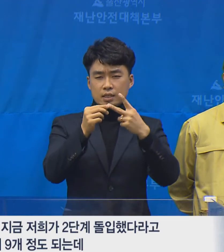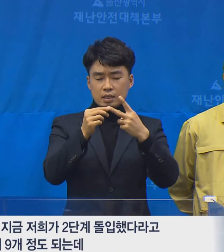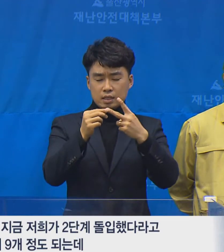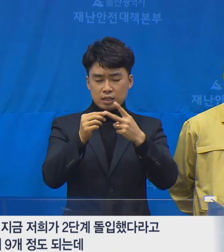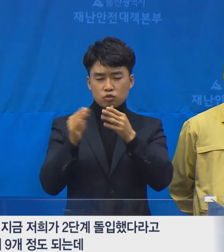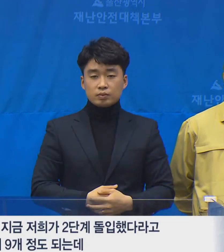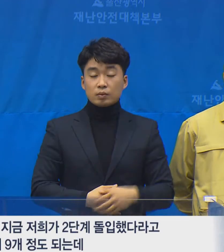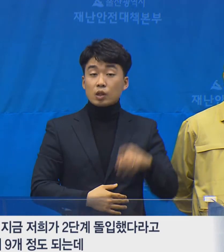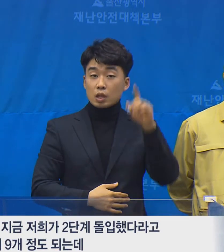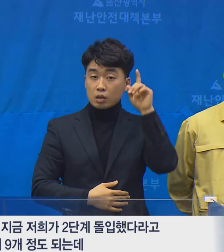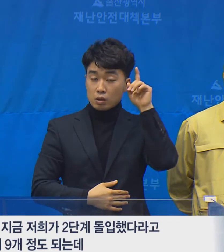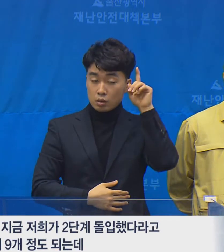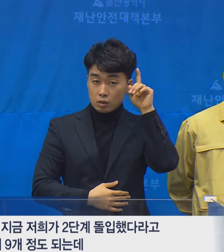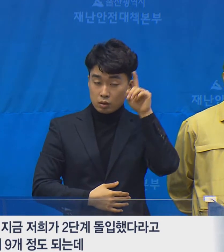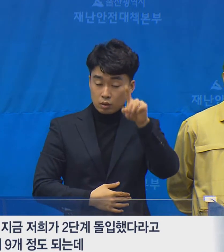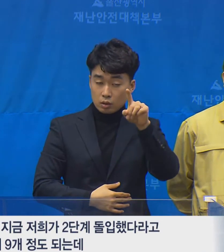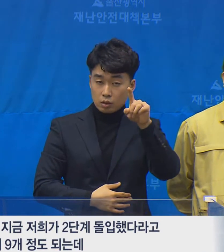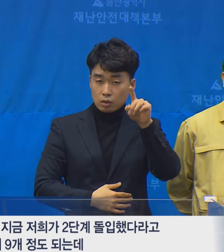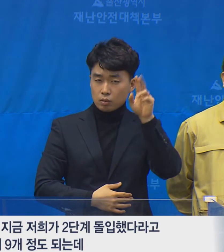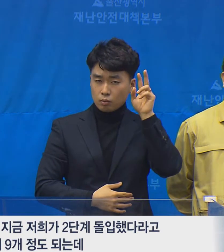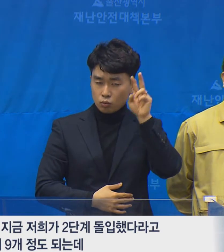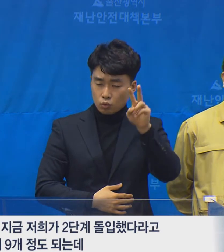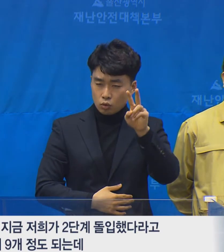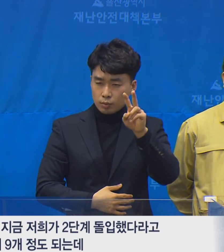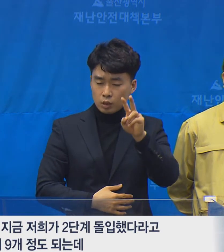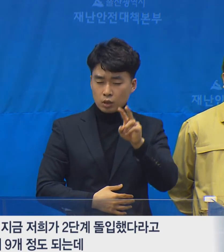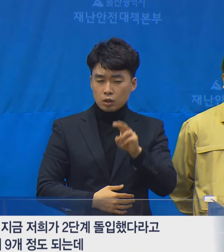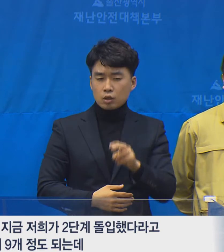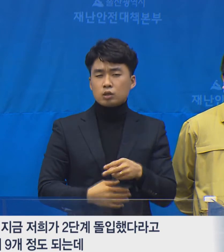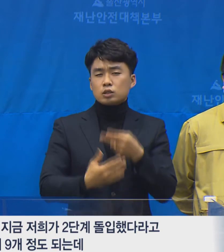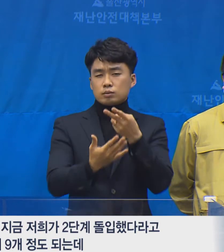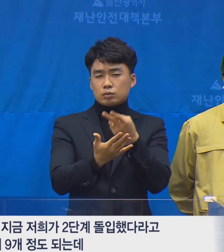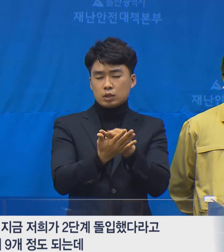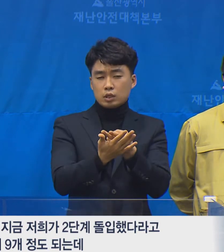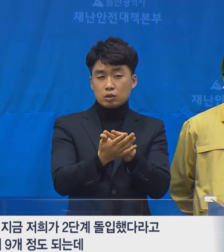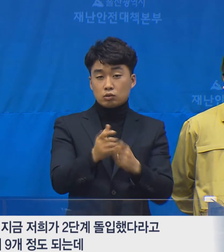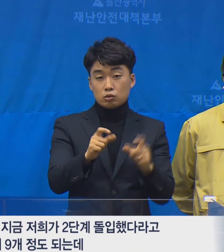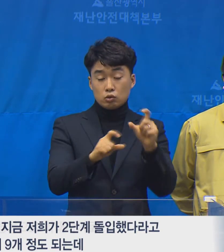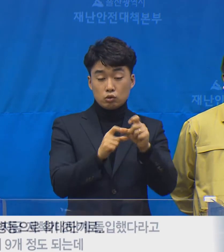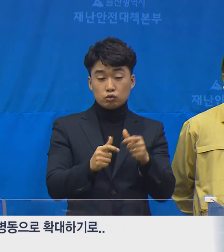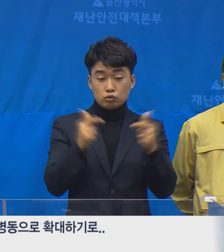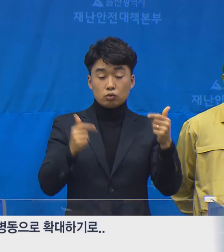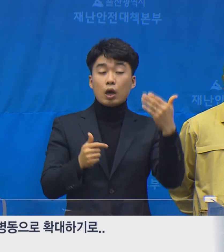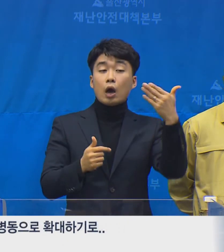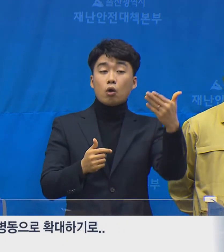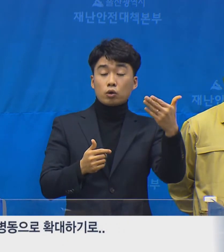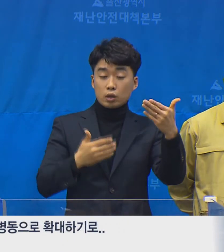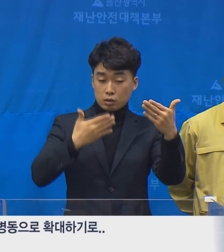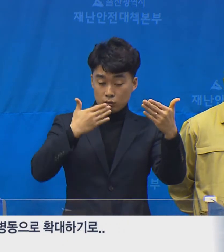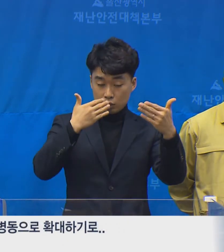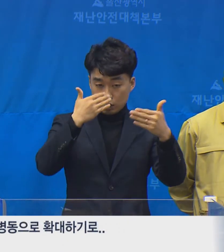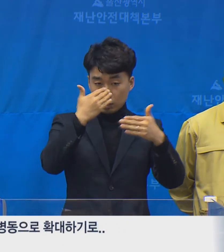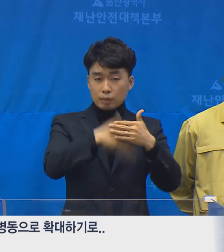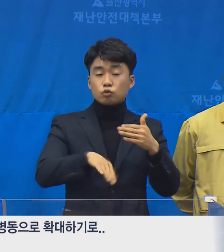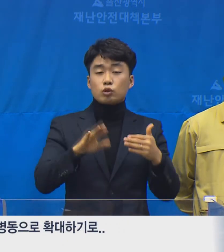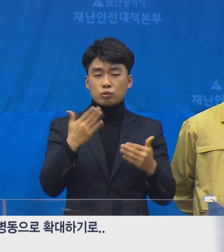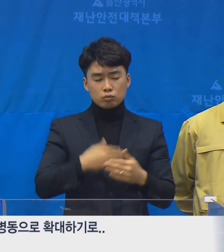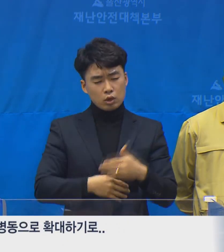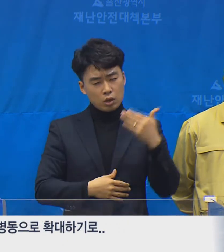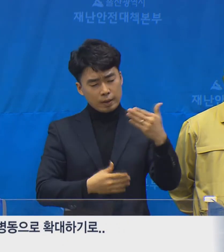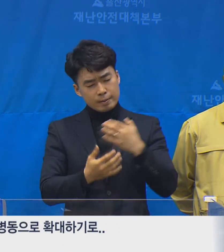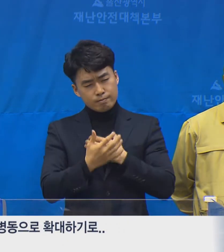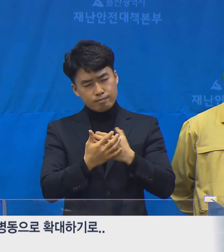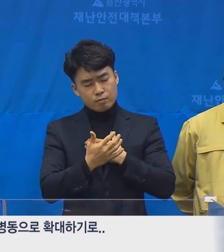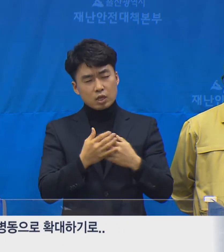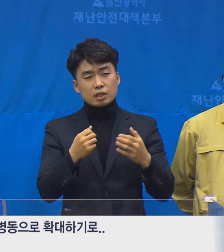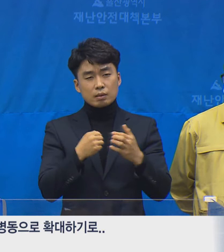돌입했다라고 보시면 되고 오늘 내일 되면 이제 여유병상이 9개 정도 되는데 이 9개 가지고 좀 불안하다